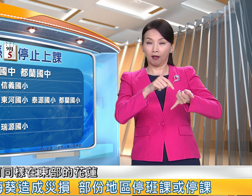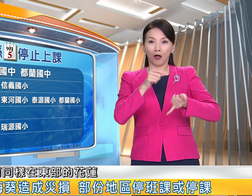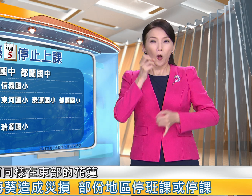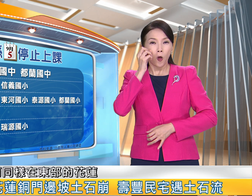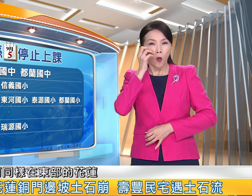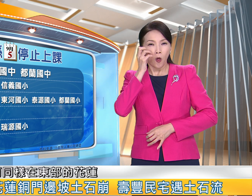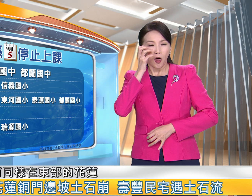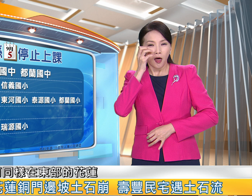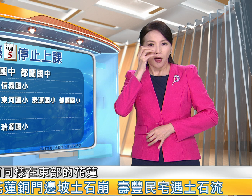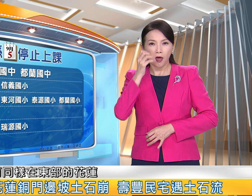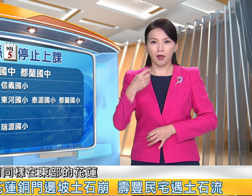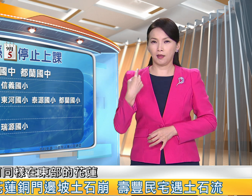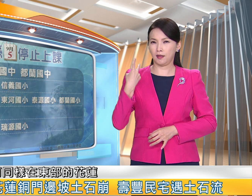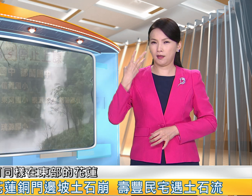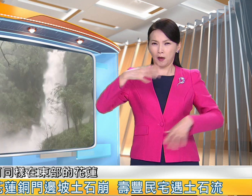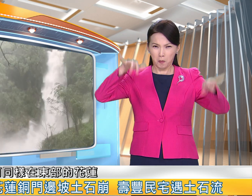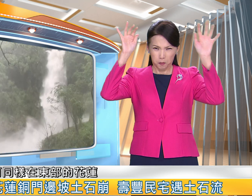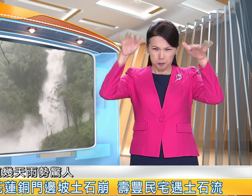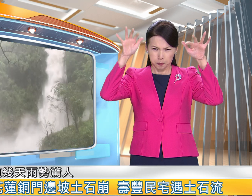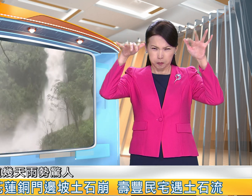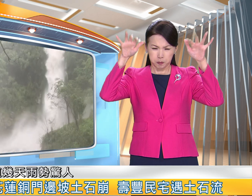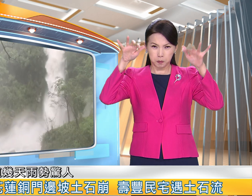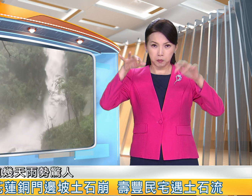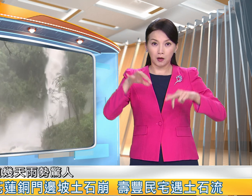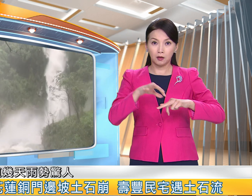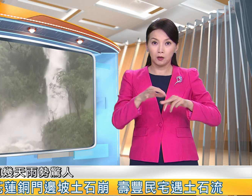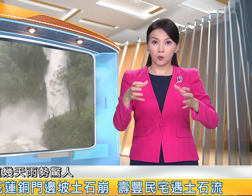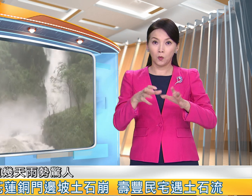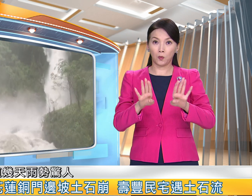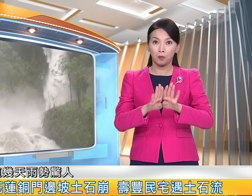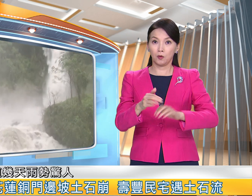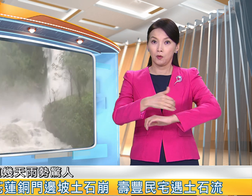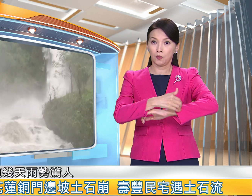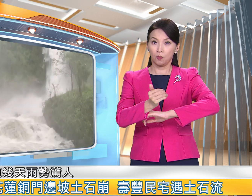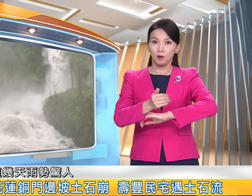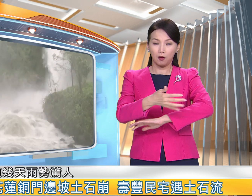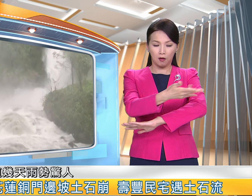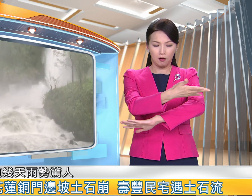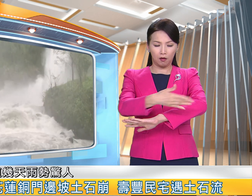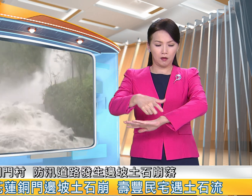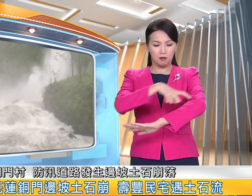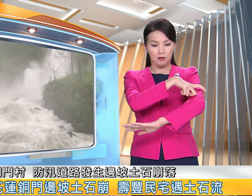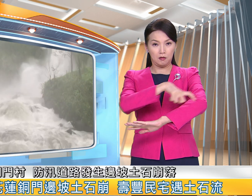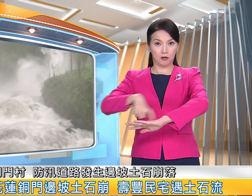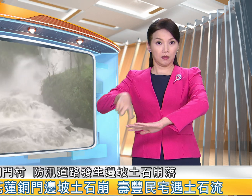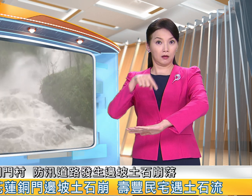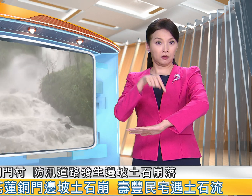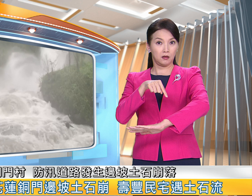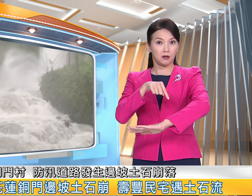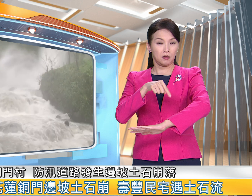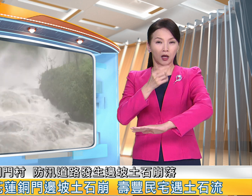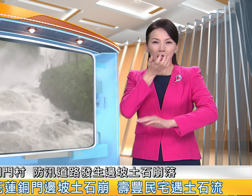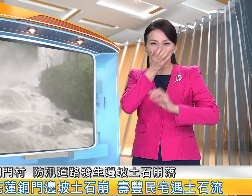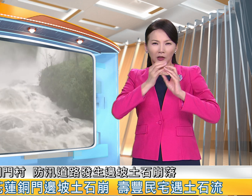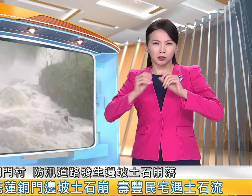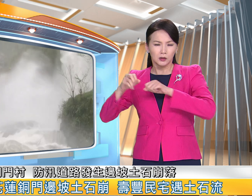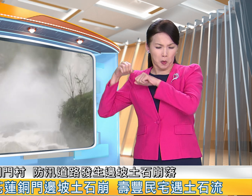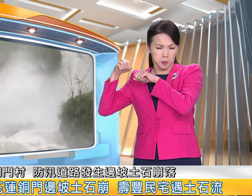样在东部的花莲，这几天雨势惊人，同门村防汛道路发生了边